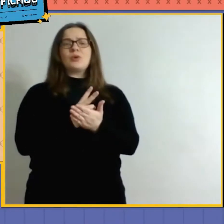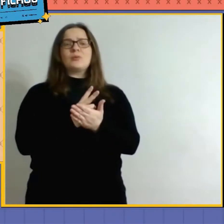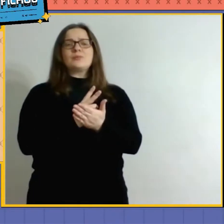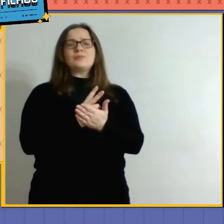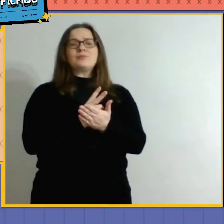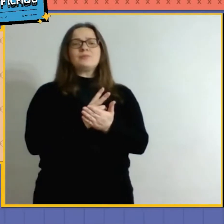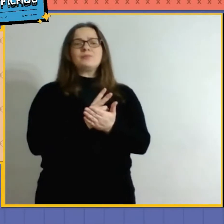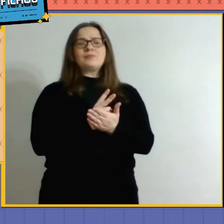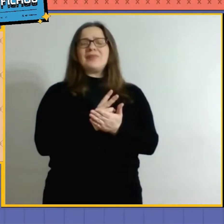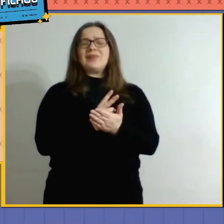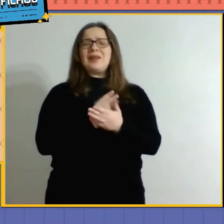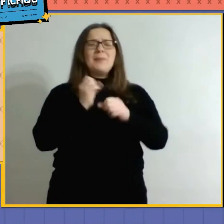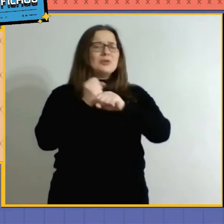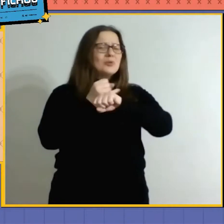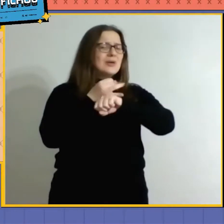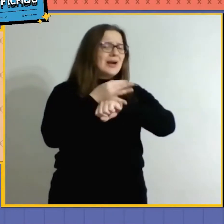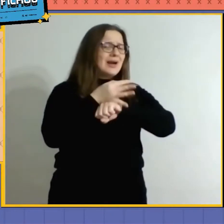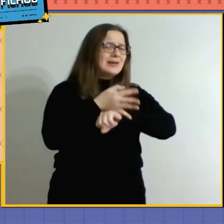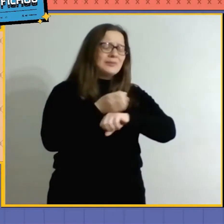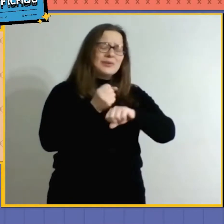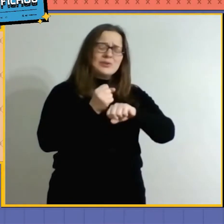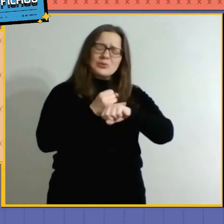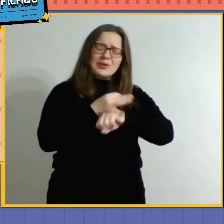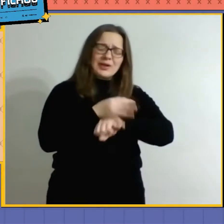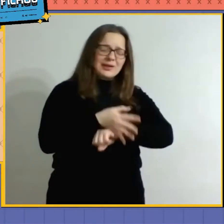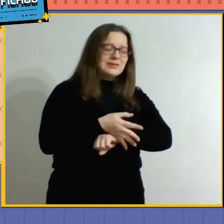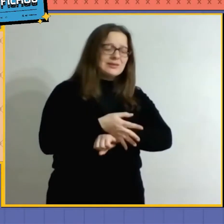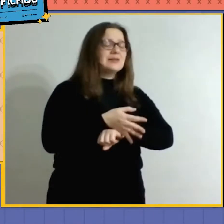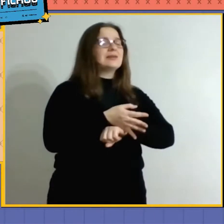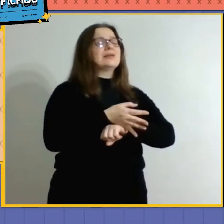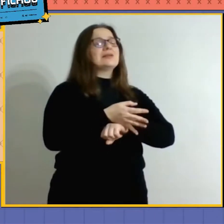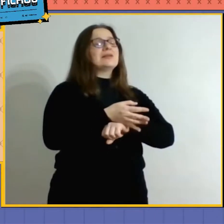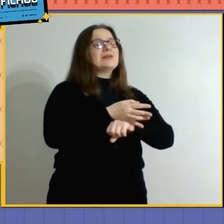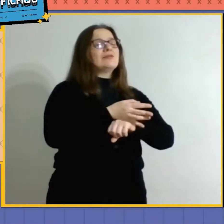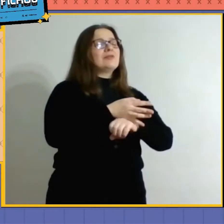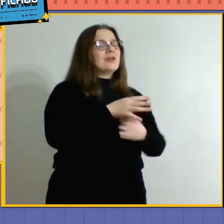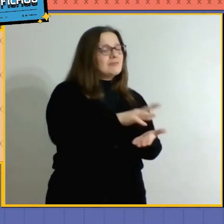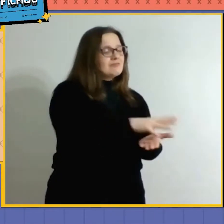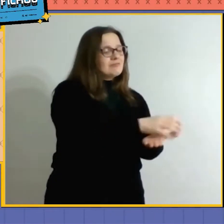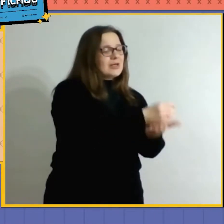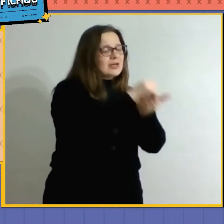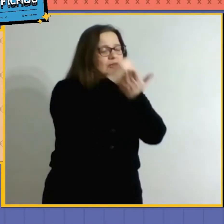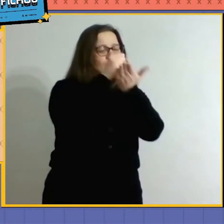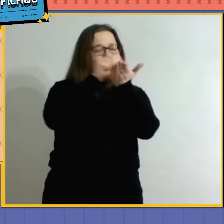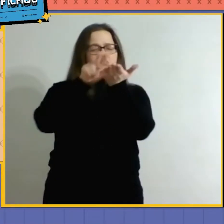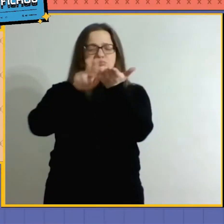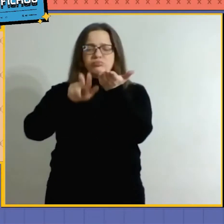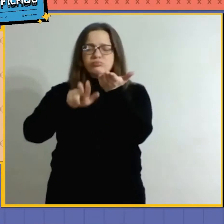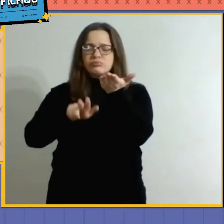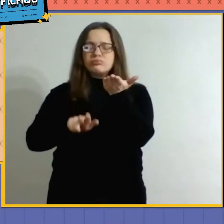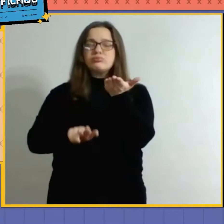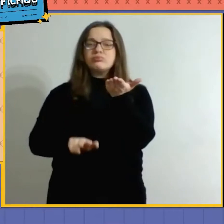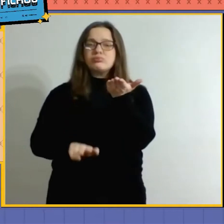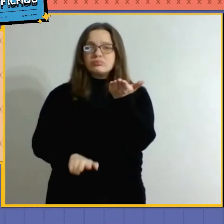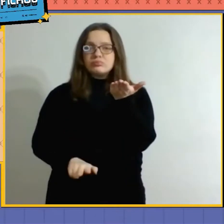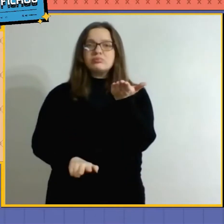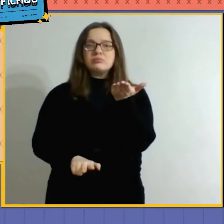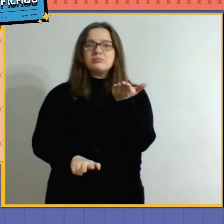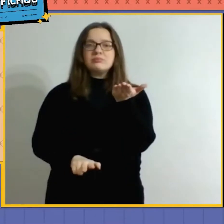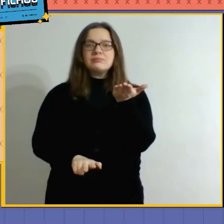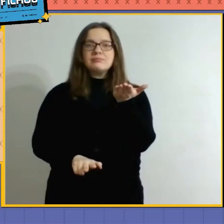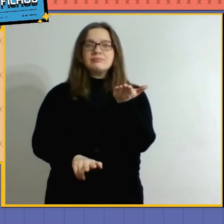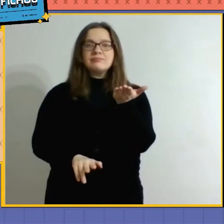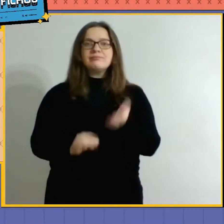ele fica a noite toda resgatando os soldados e vocês querem saber uma coisa muito engraçada ele resgatou até